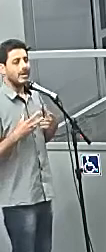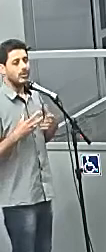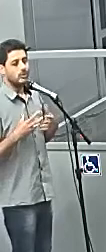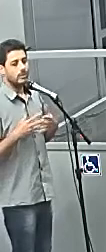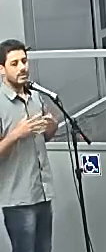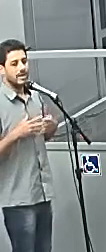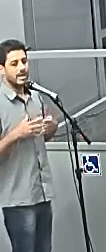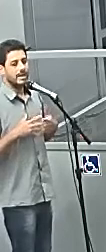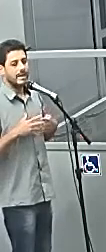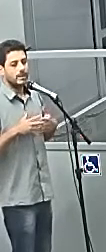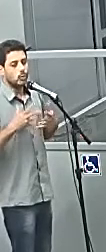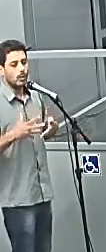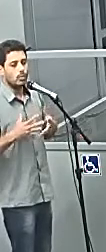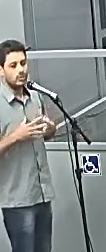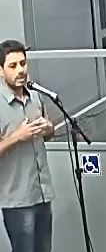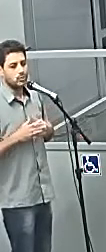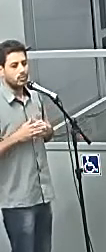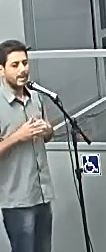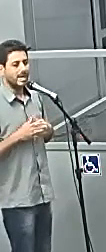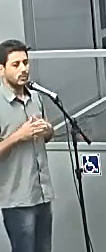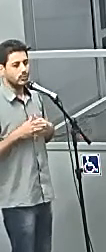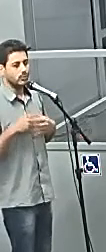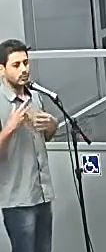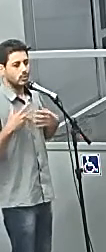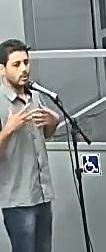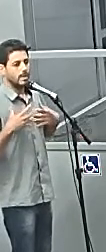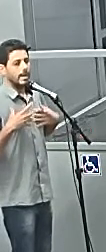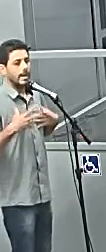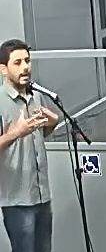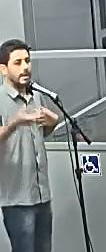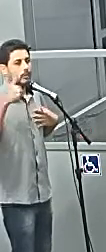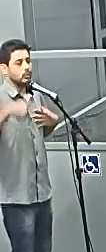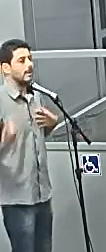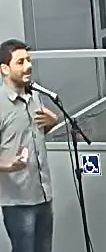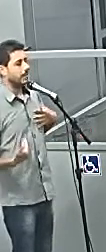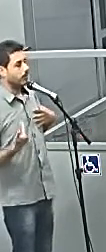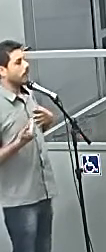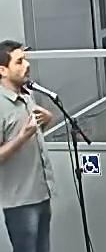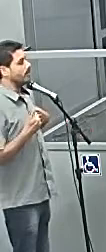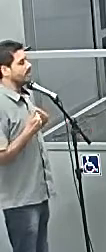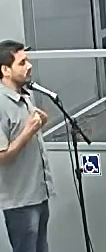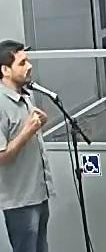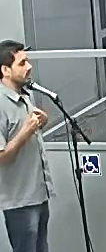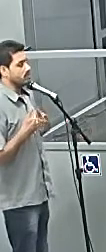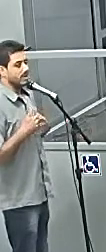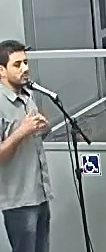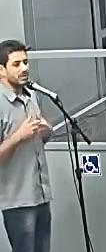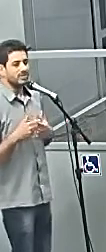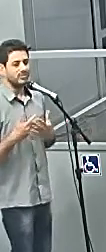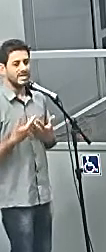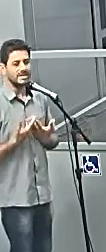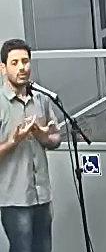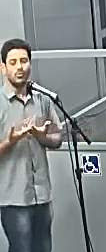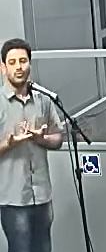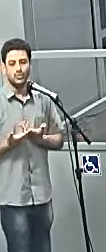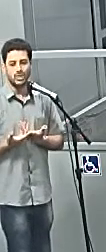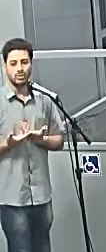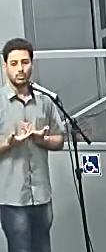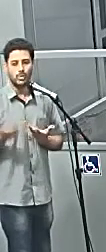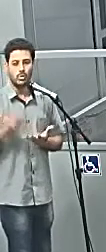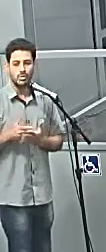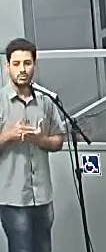trabalho de quem atua com direitos humanos é é um trabalho da própria comissão de direitos humanos muitas vezes é